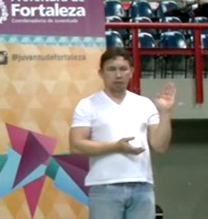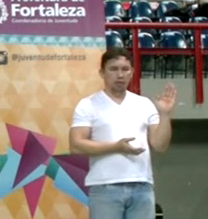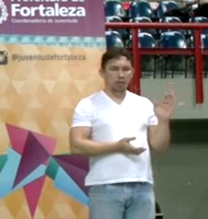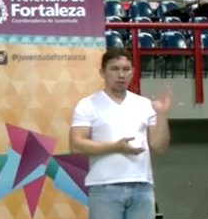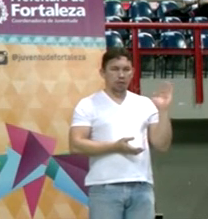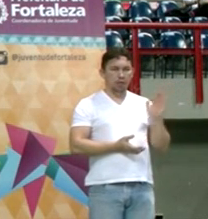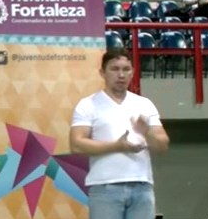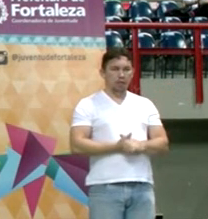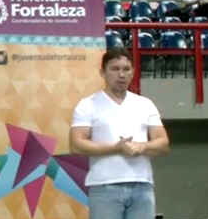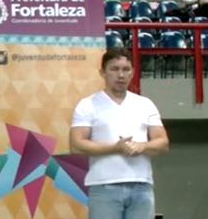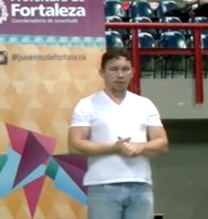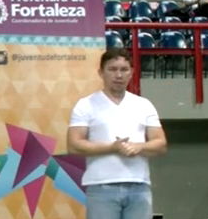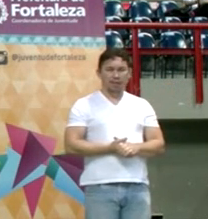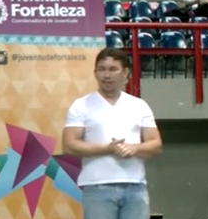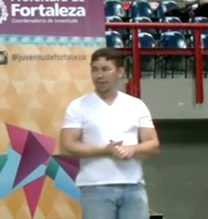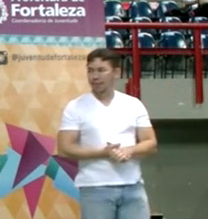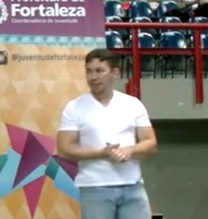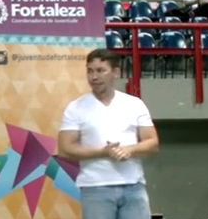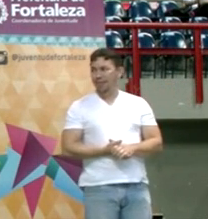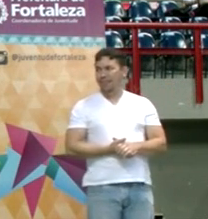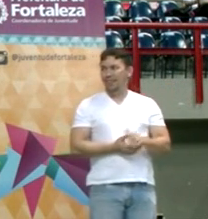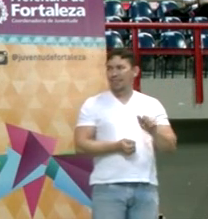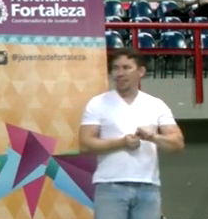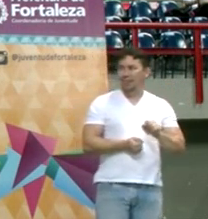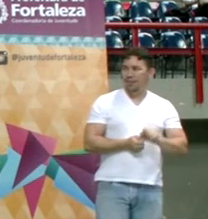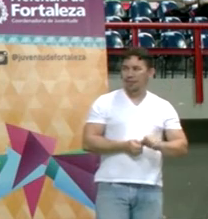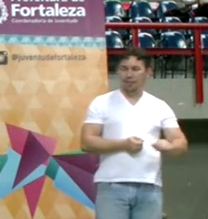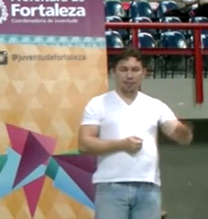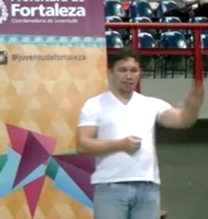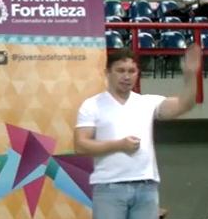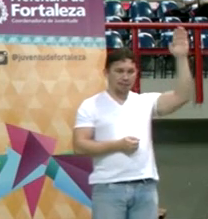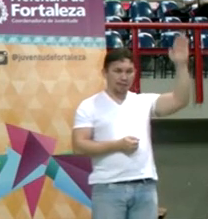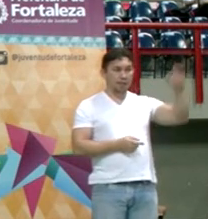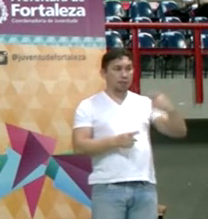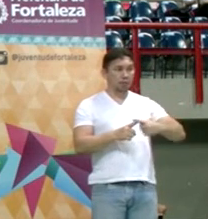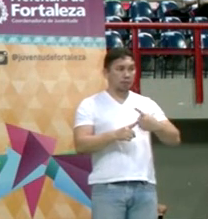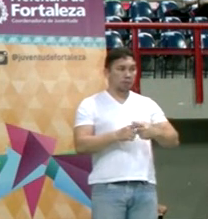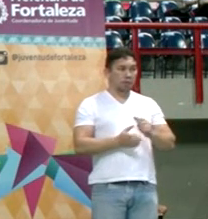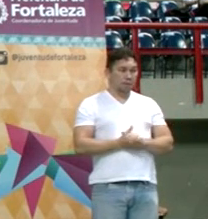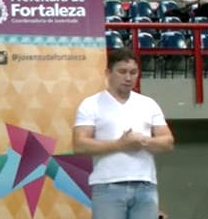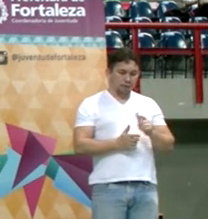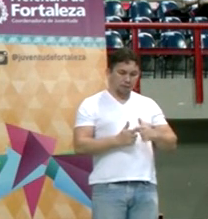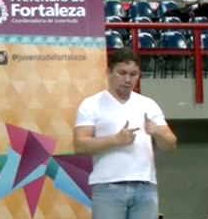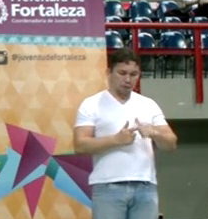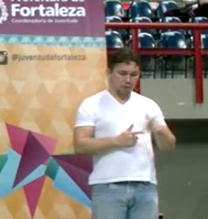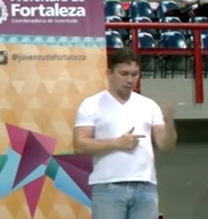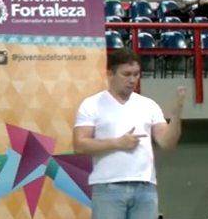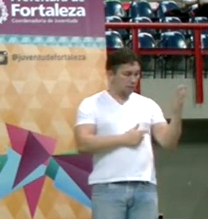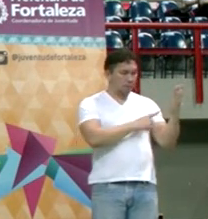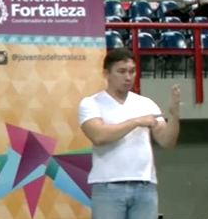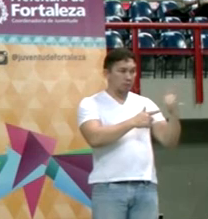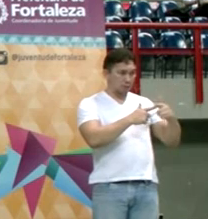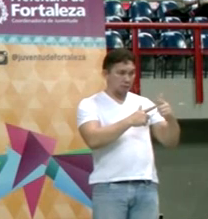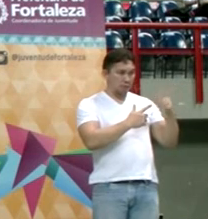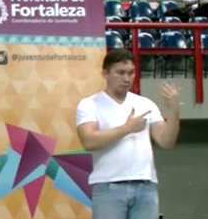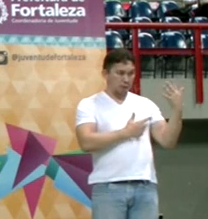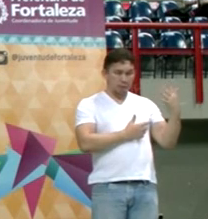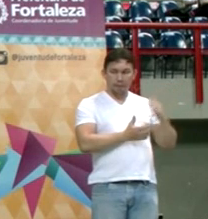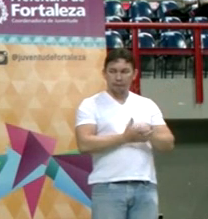ó. Quem fazia era você, ó. Porque quando a pessoa tem um problema nas mãos,